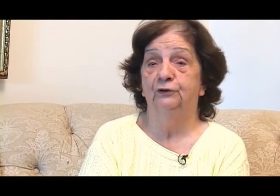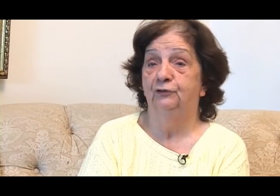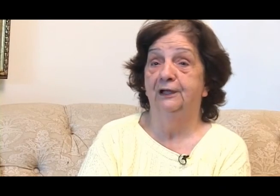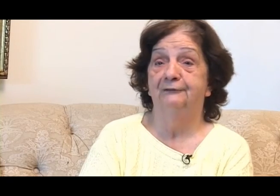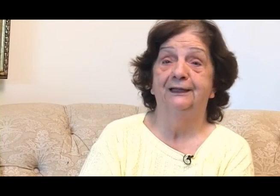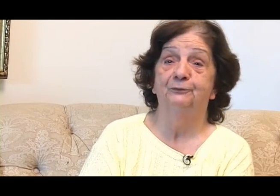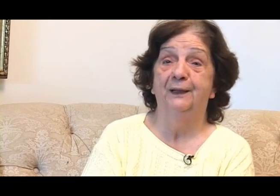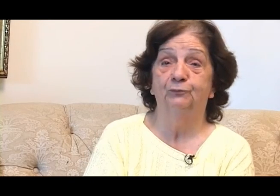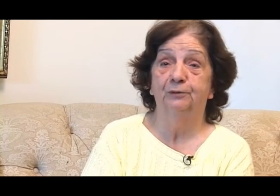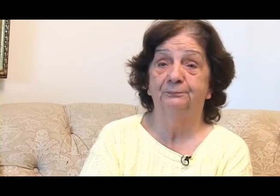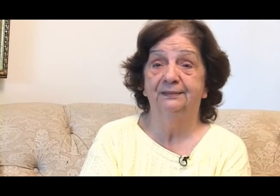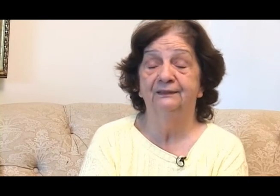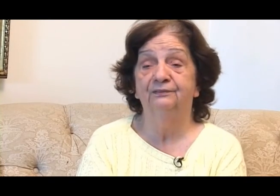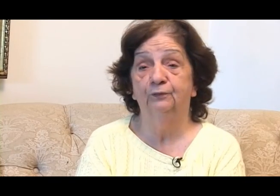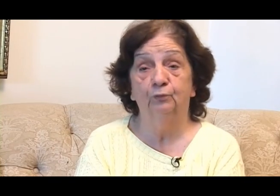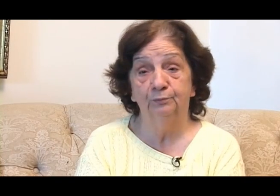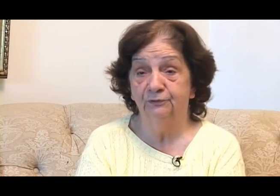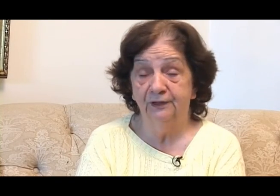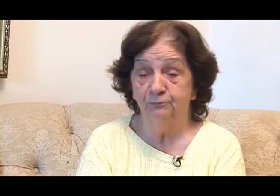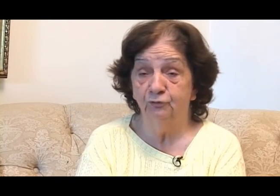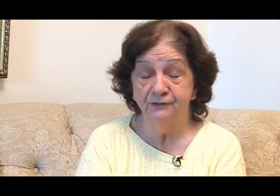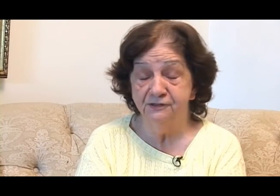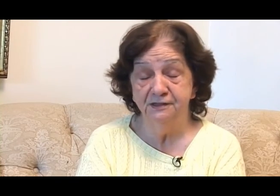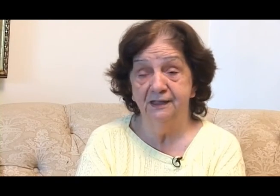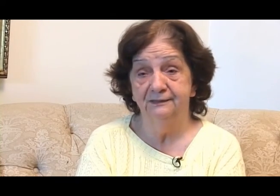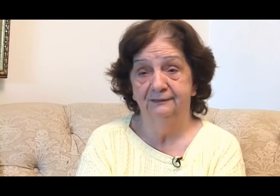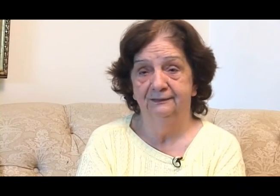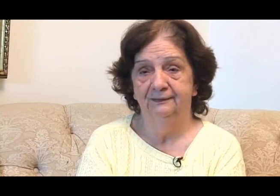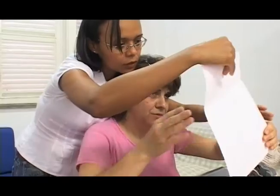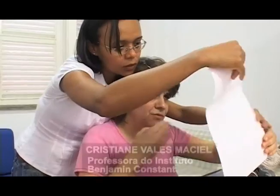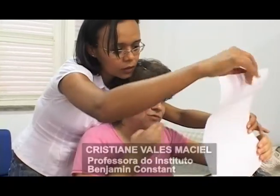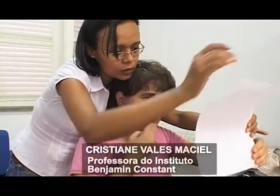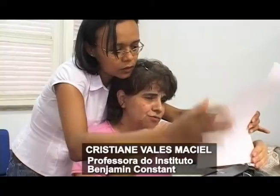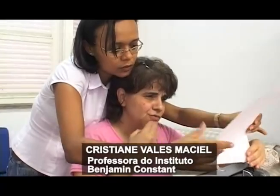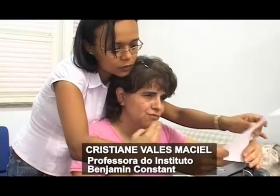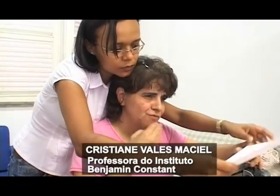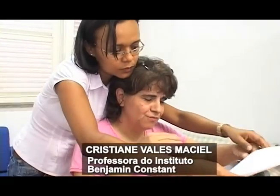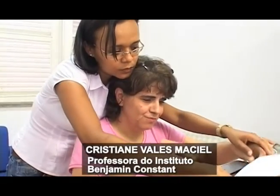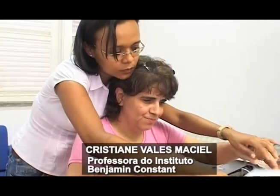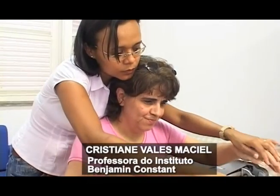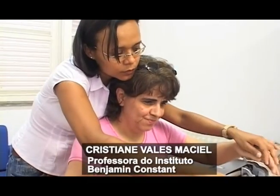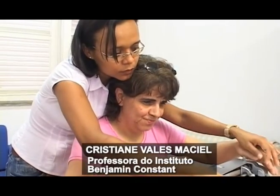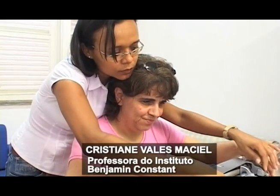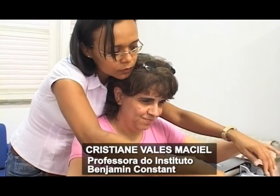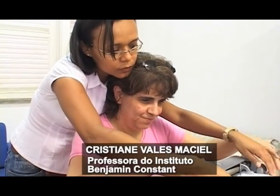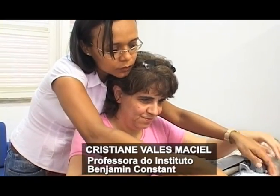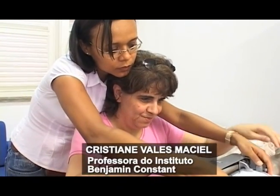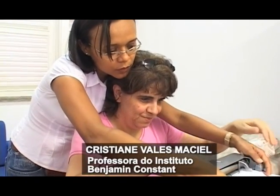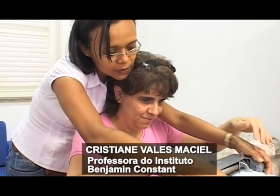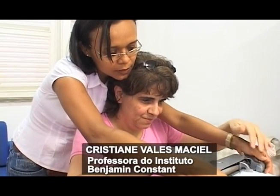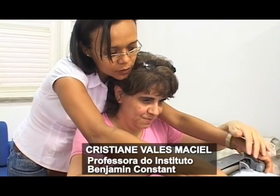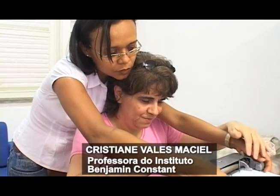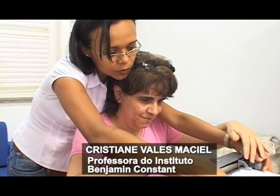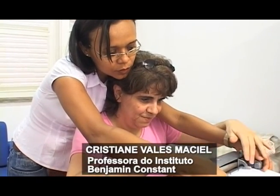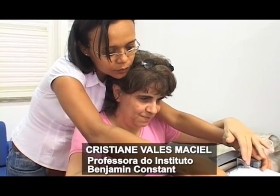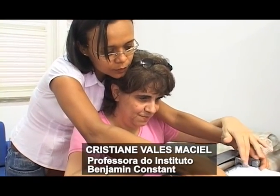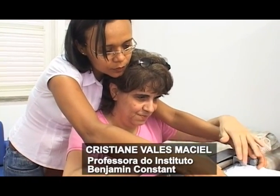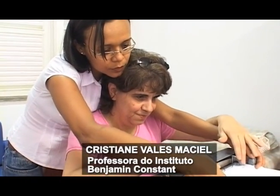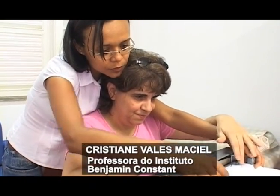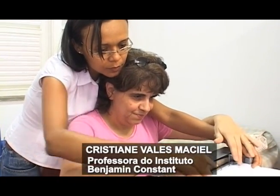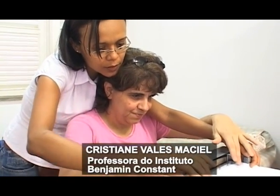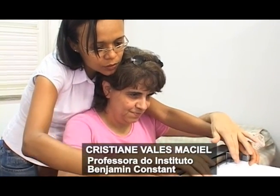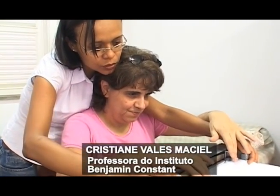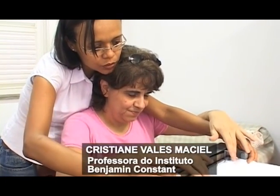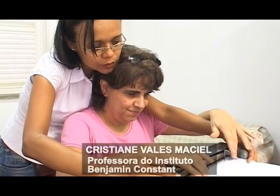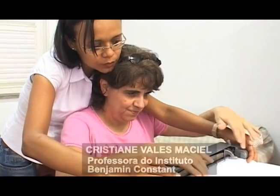iam chorando, chegava lá, era uma luta para descer do ônibus, sempre sozinha. Ou chorando, do jeito que fosse, eles iam estudar, e